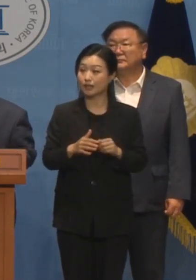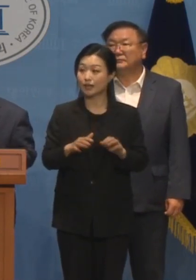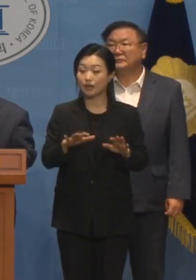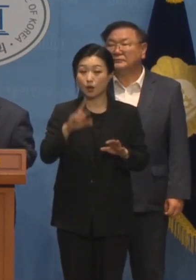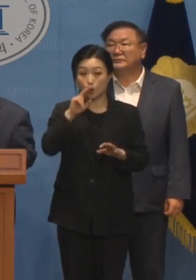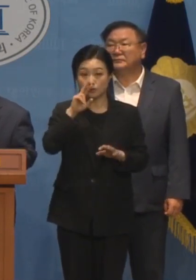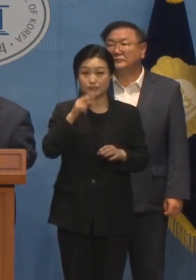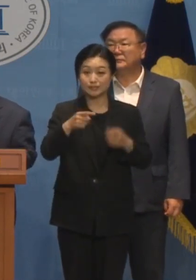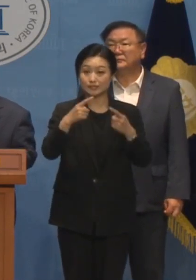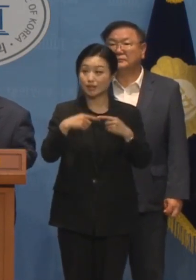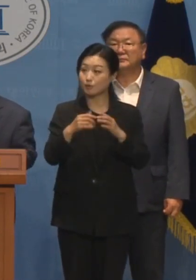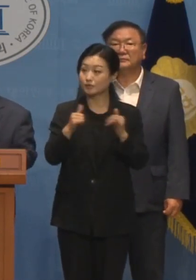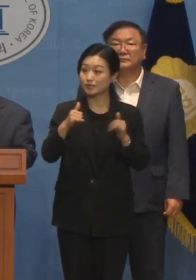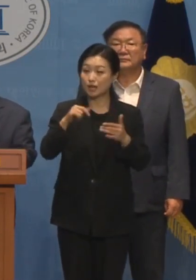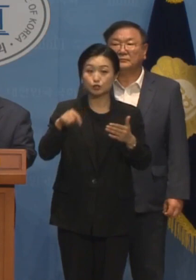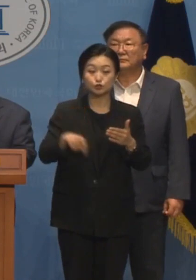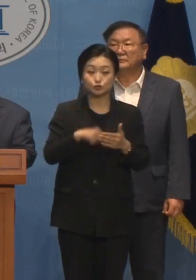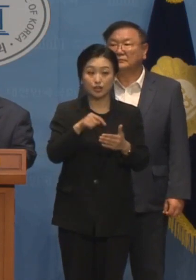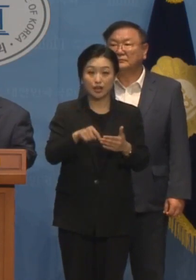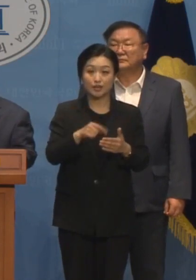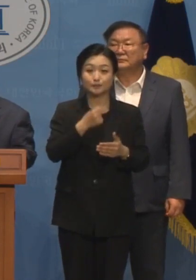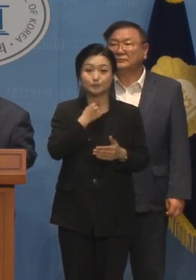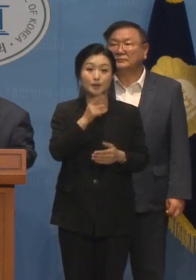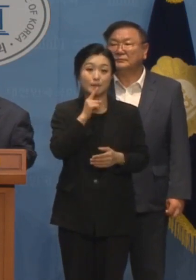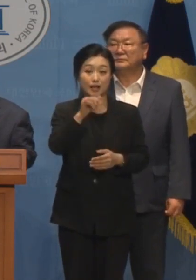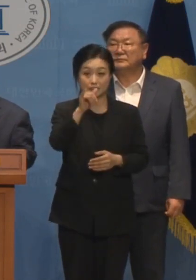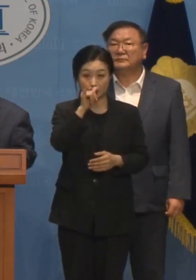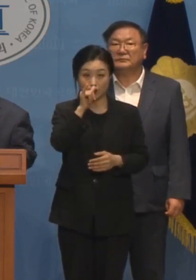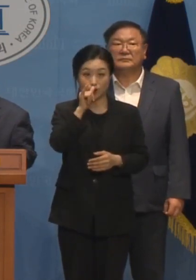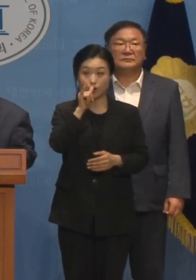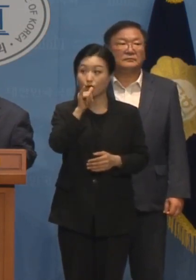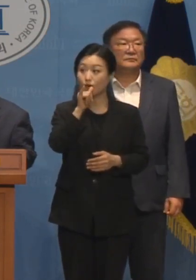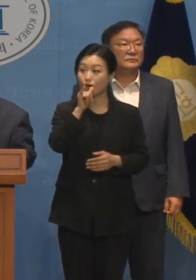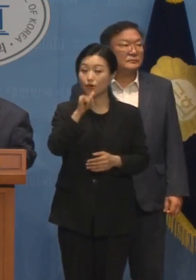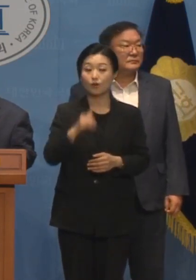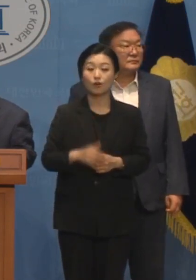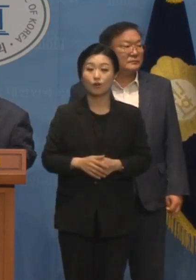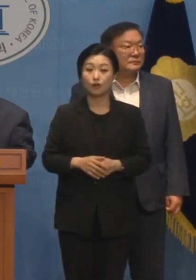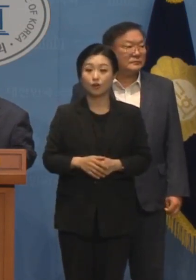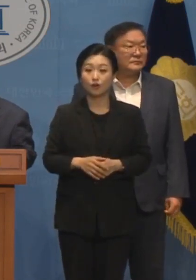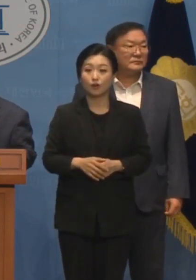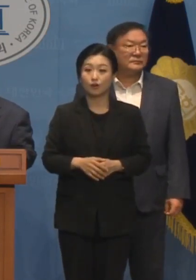혹시 참석자분들 중에 하실 말씀 있으신 분 있습니까?